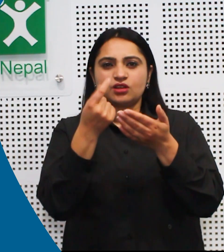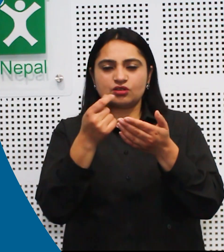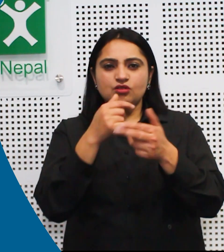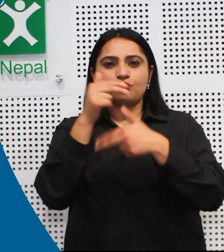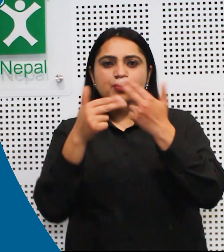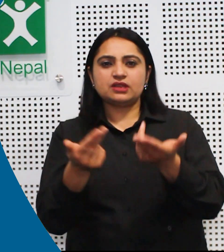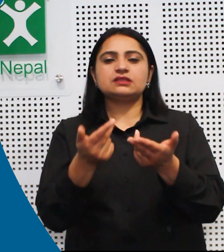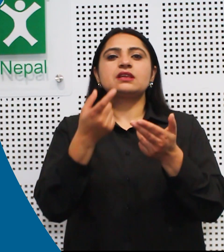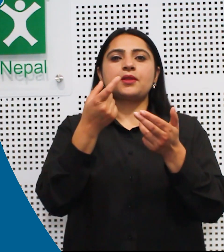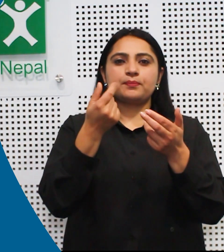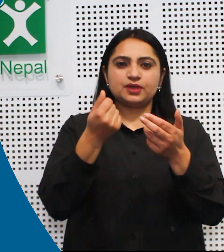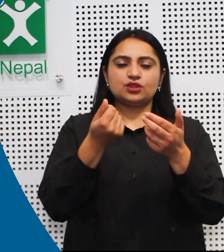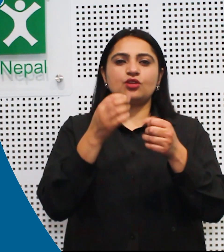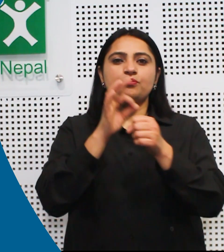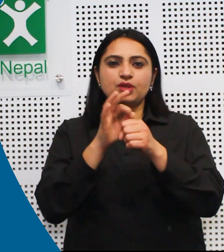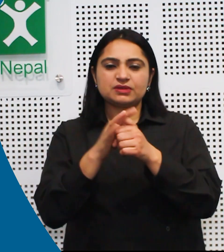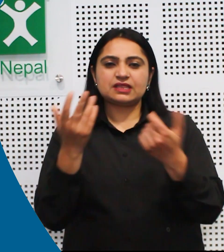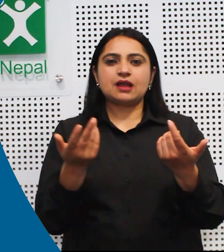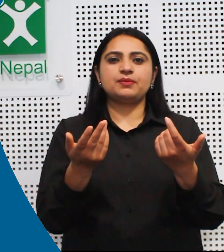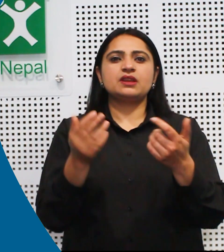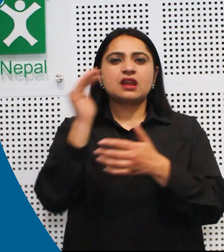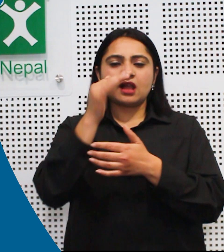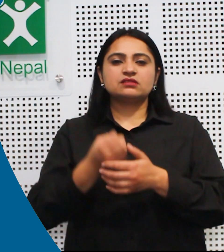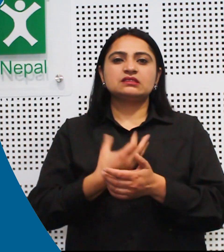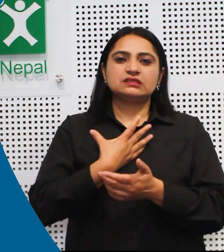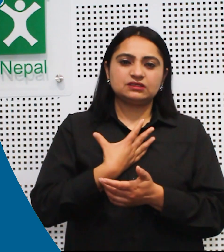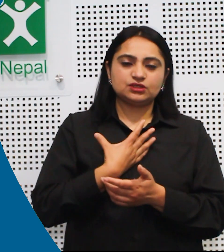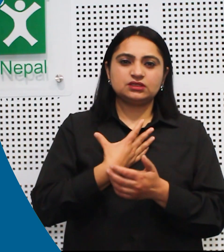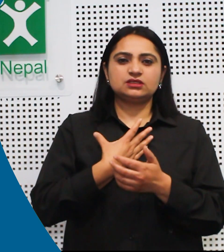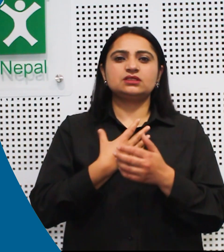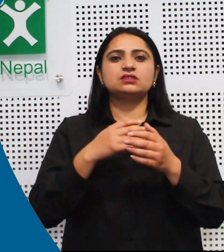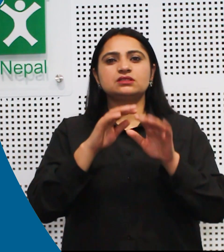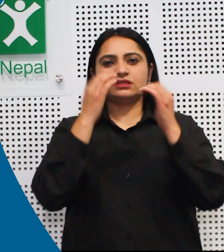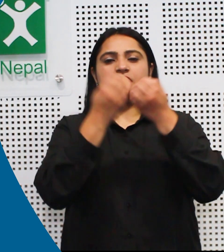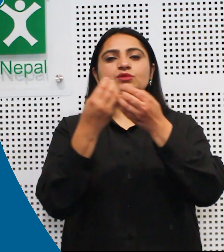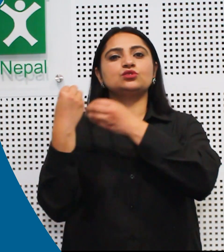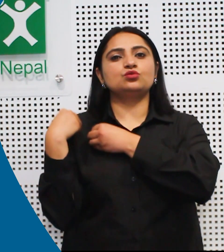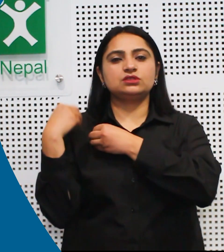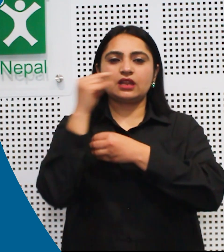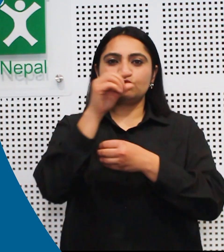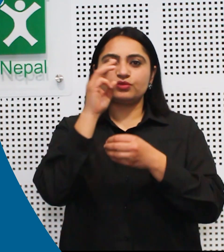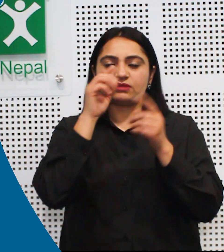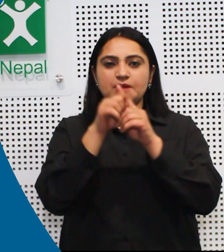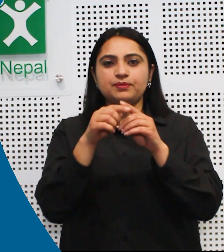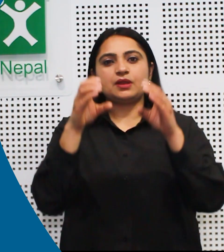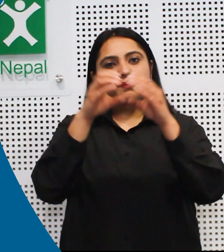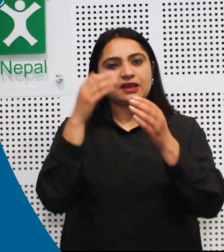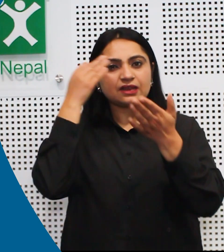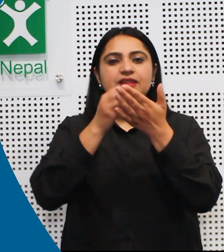व्यवस्थापन, नागरिक सन्तुष्टि सर्वेक्षण तथा सामाजिक उत्तरदायित्व लगायतका विषयमा पनि पालिकाको ध्यान